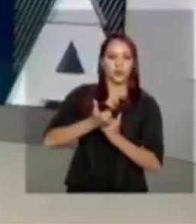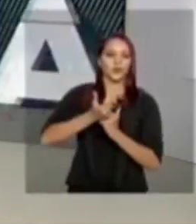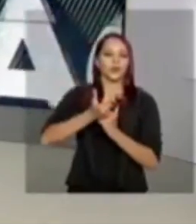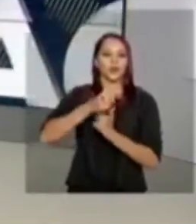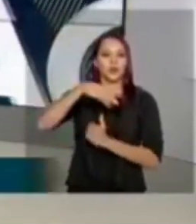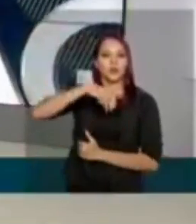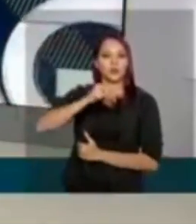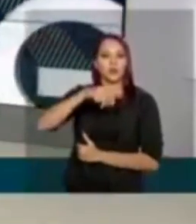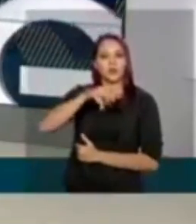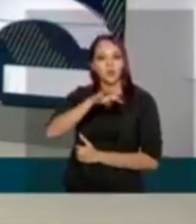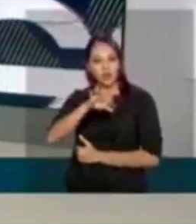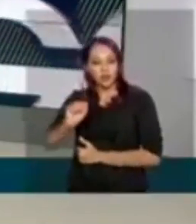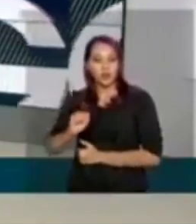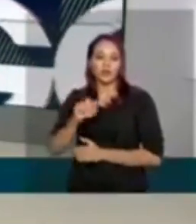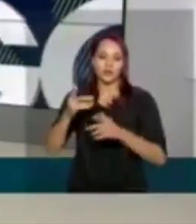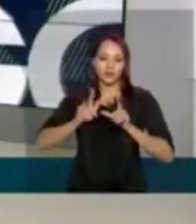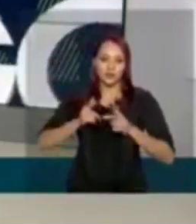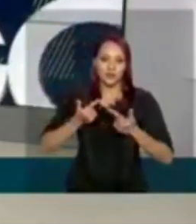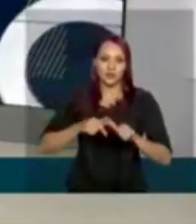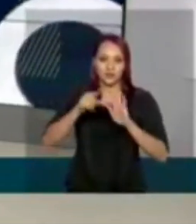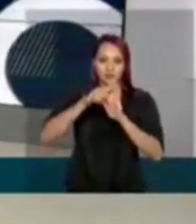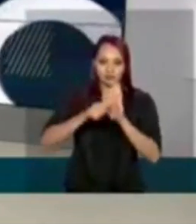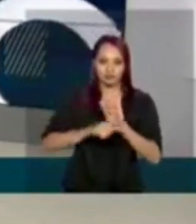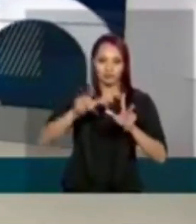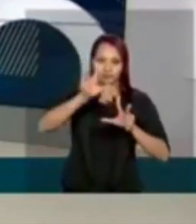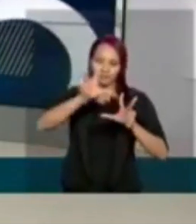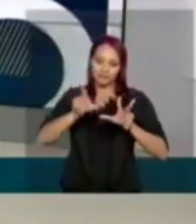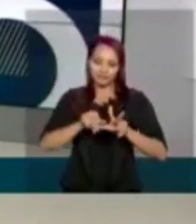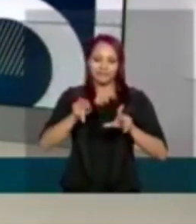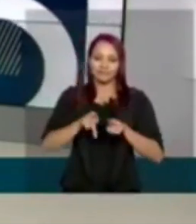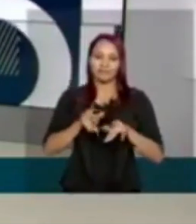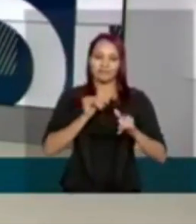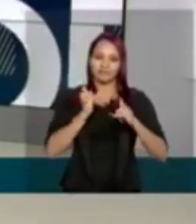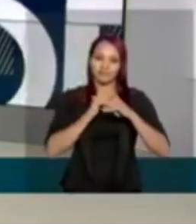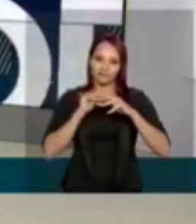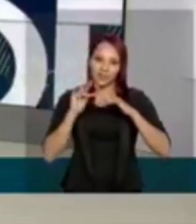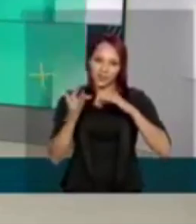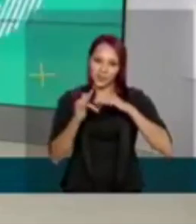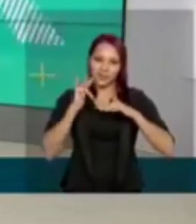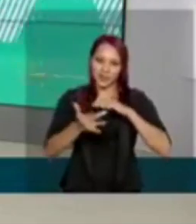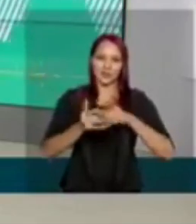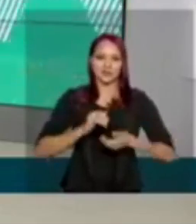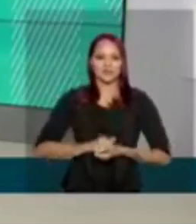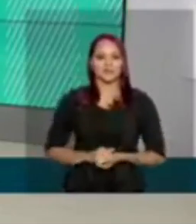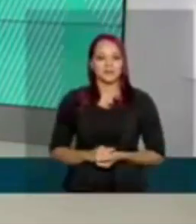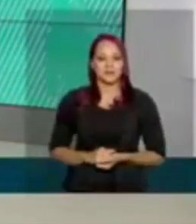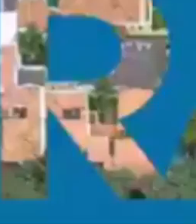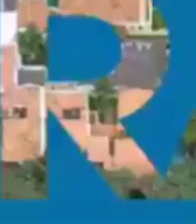Continue agora com a programação da TV Brasil e siga bem informado também pelas nossas redes sociais.